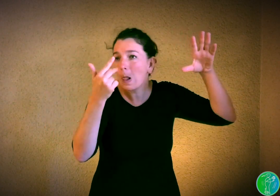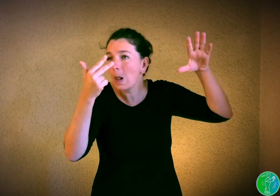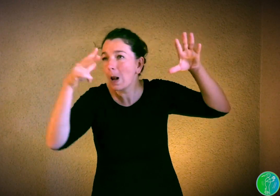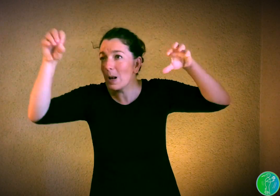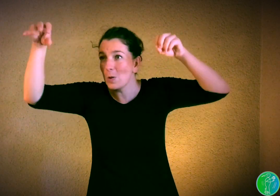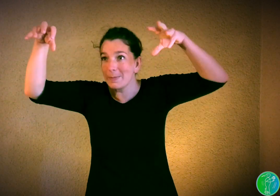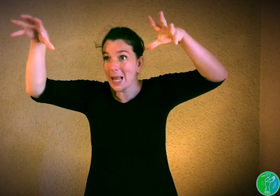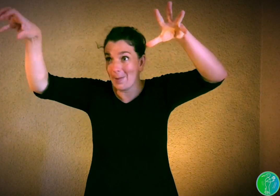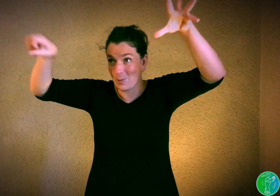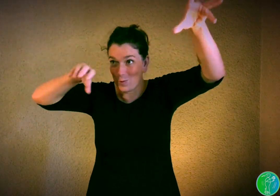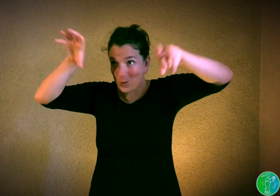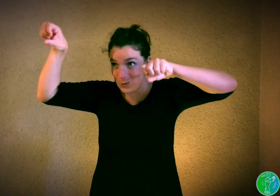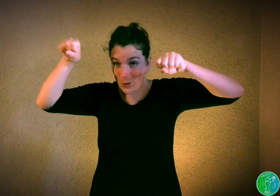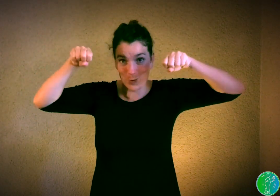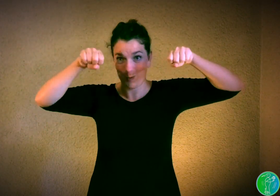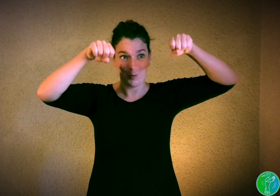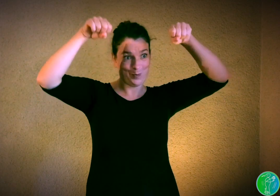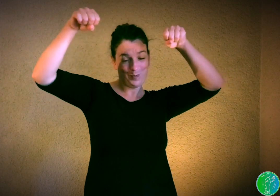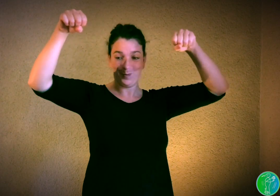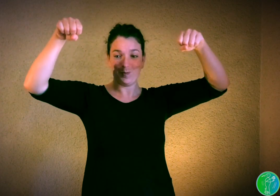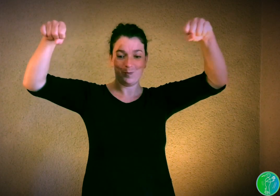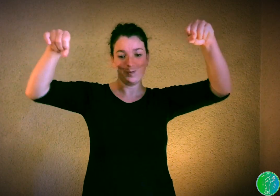Laurent alluma un feu avec les lampions qui restaient.